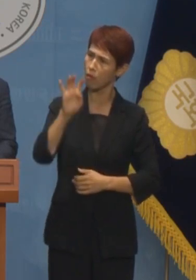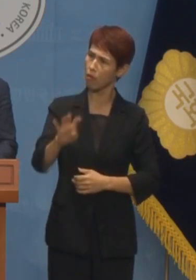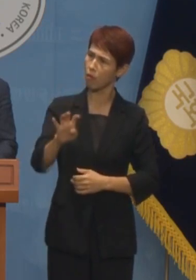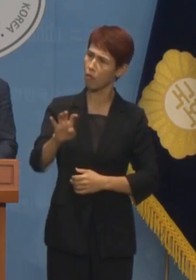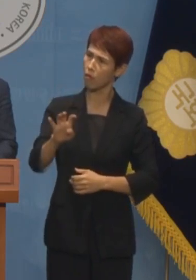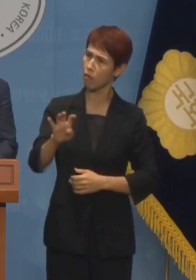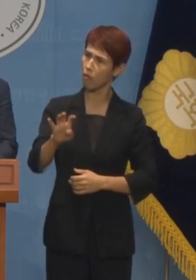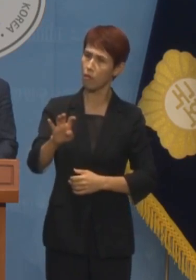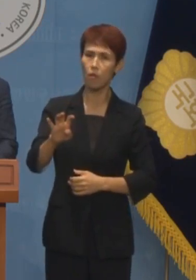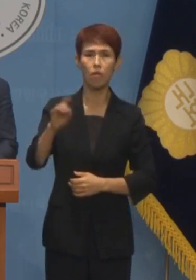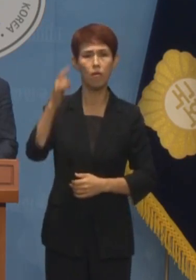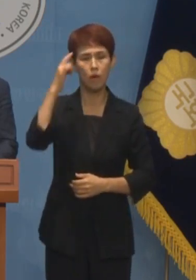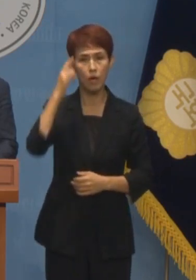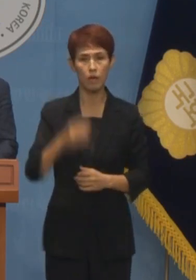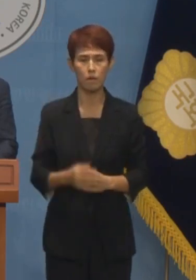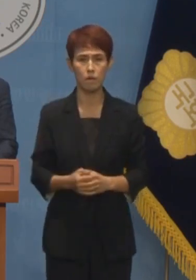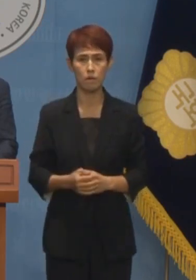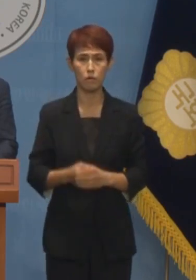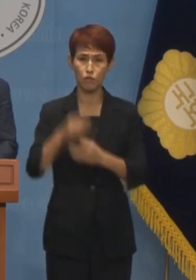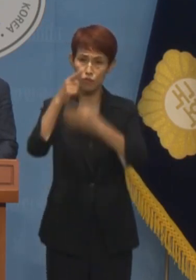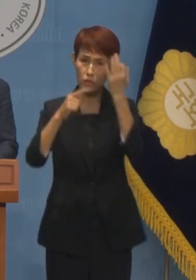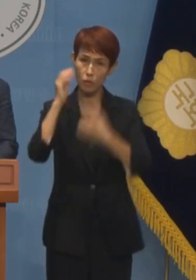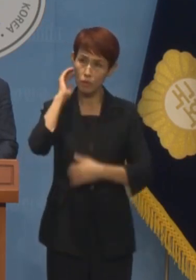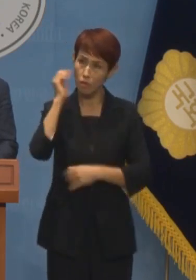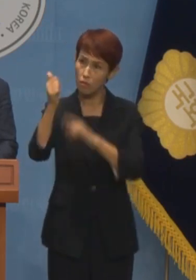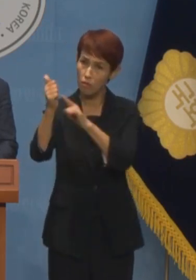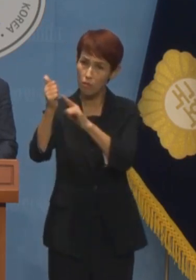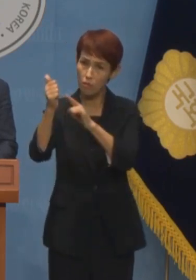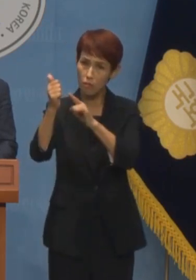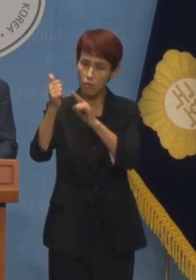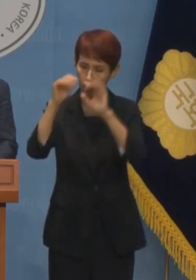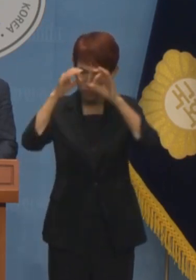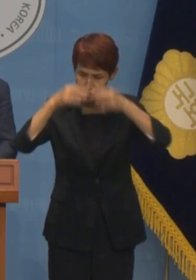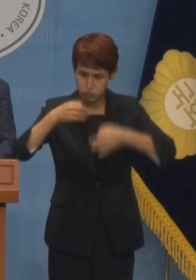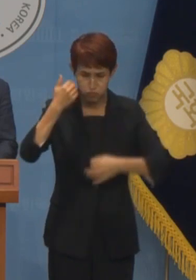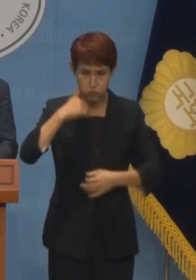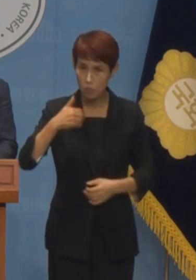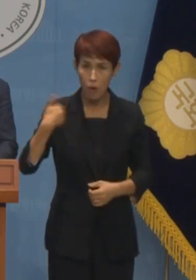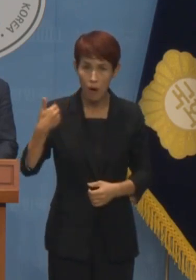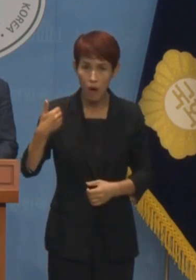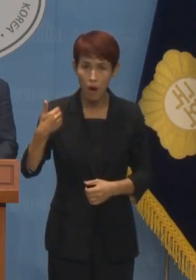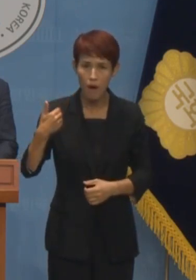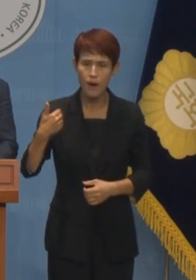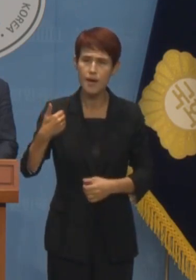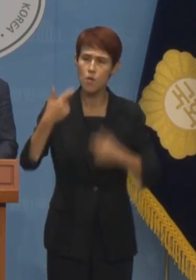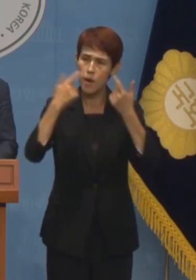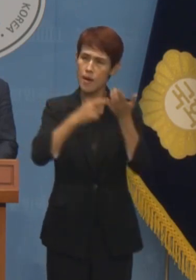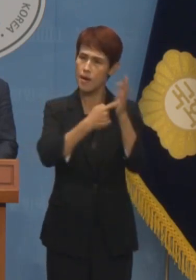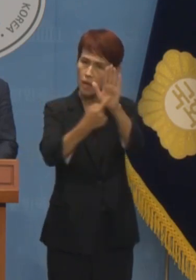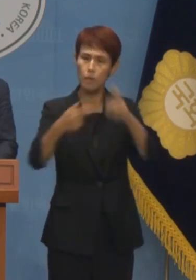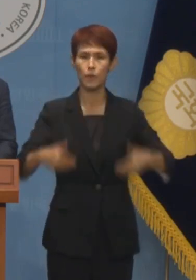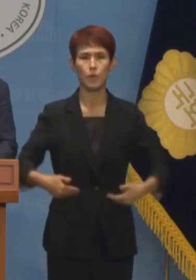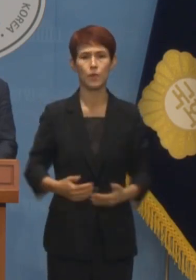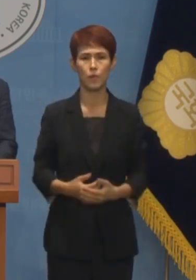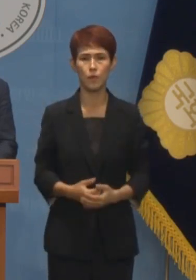있습니다. 윤석열 대통령은 자신이 누구인지 분명하게 밝혀야 합니다.